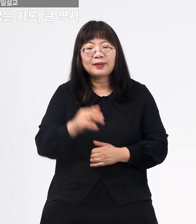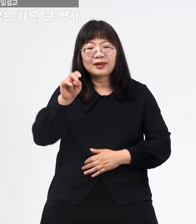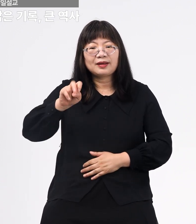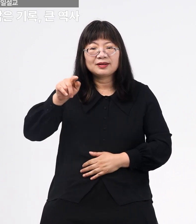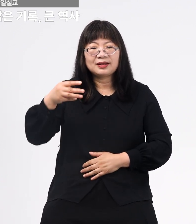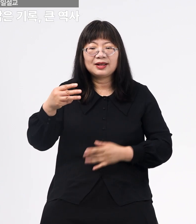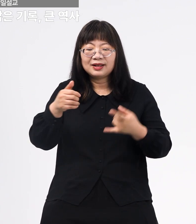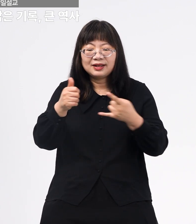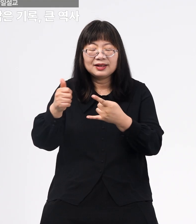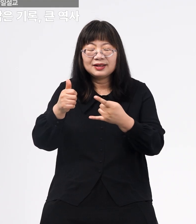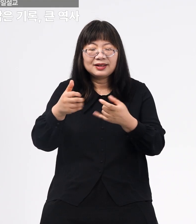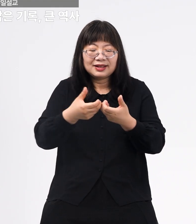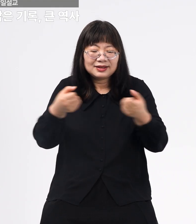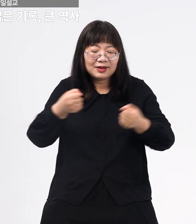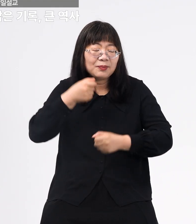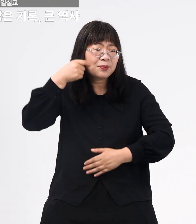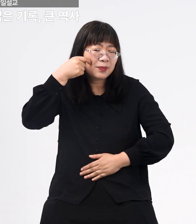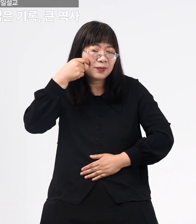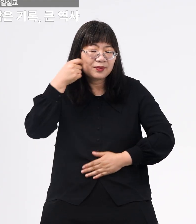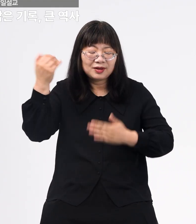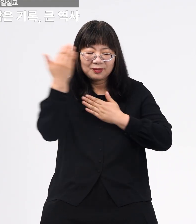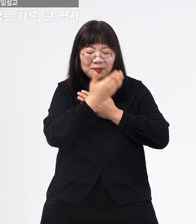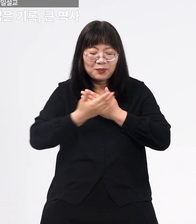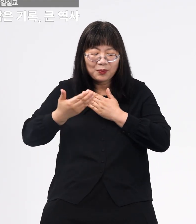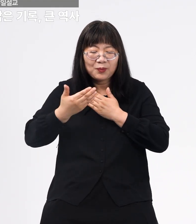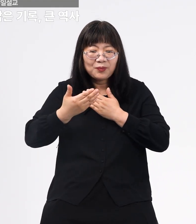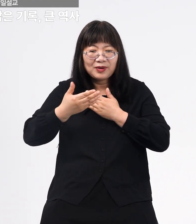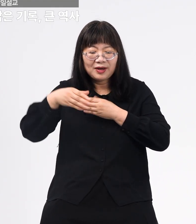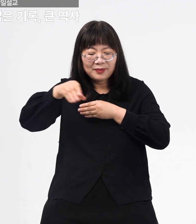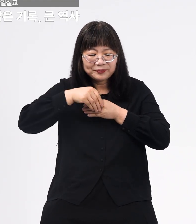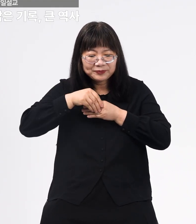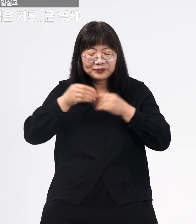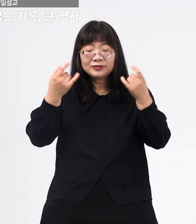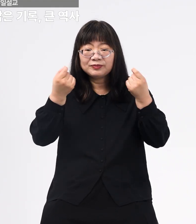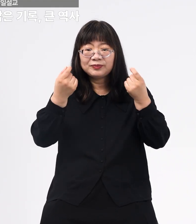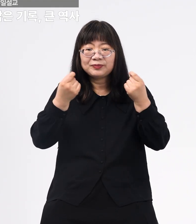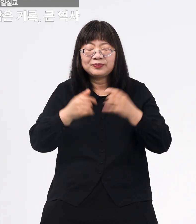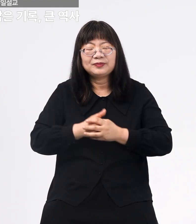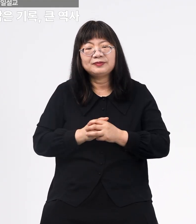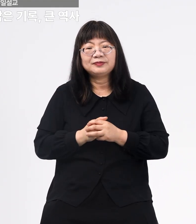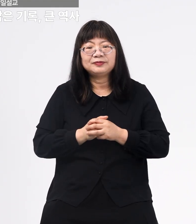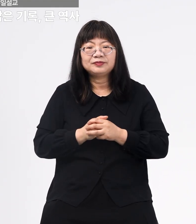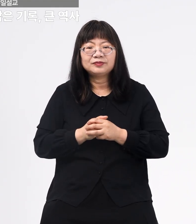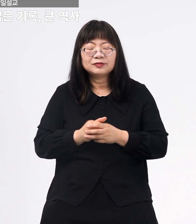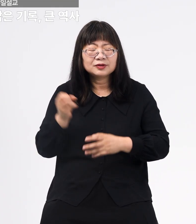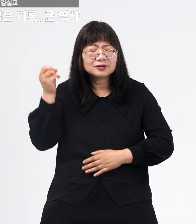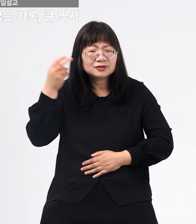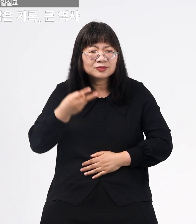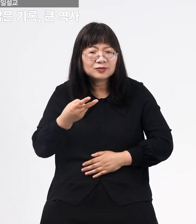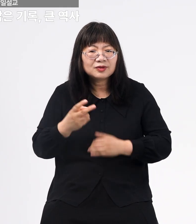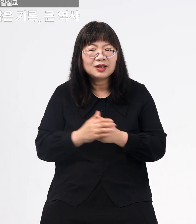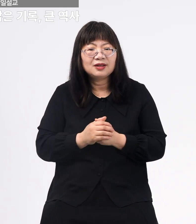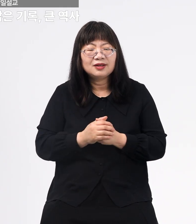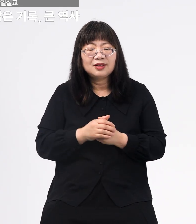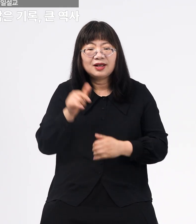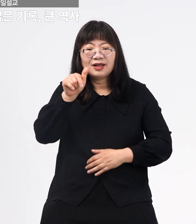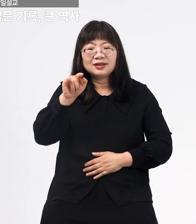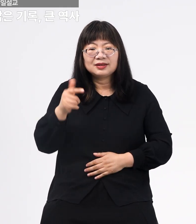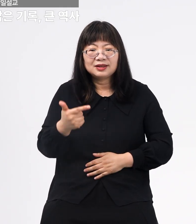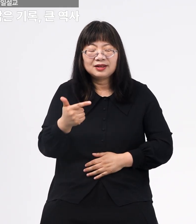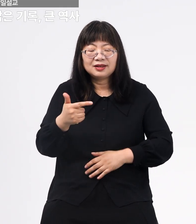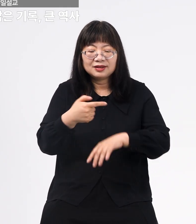없는 몸의 한 부분 같은 도구입니다. 또 이 겐